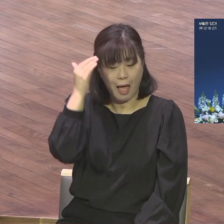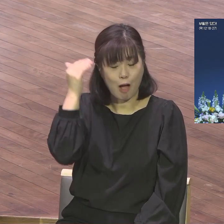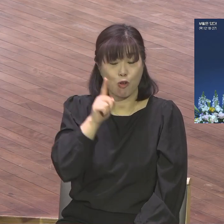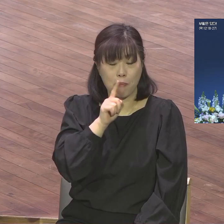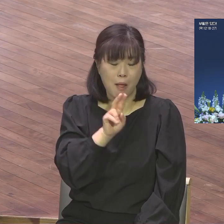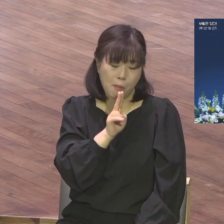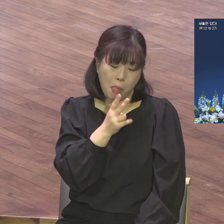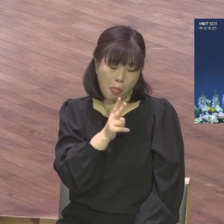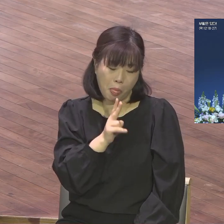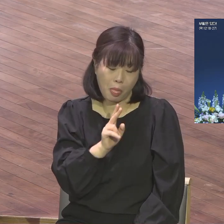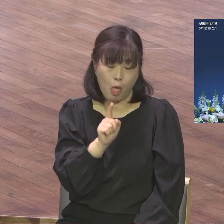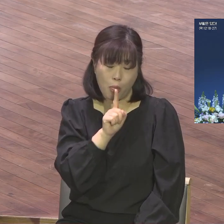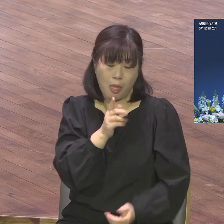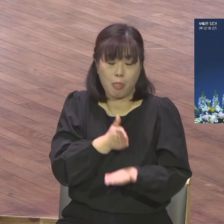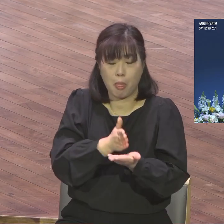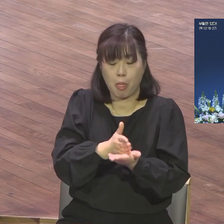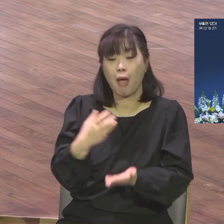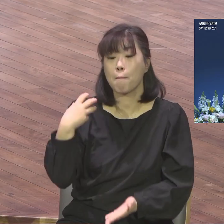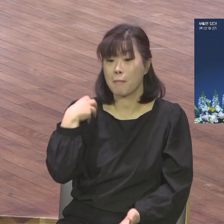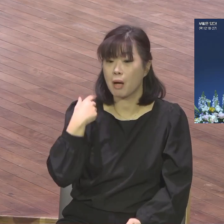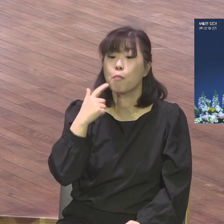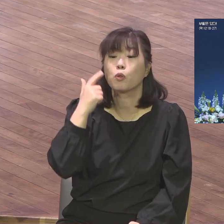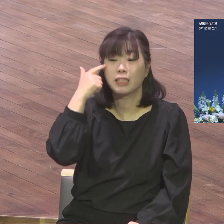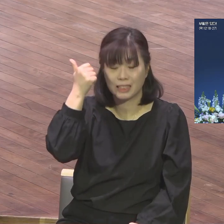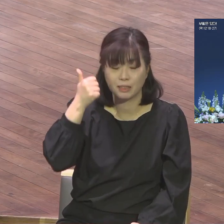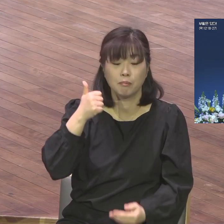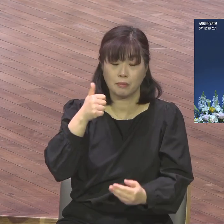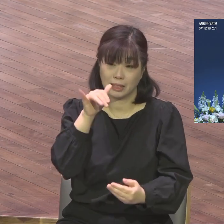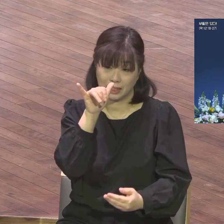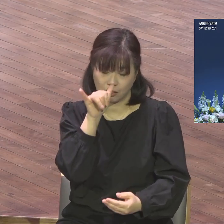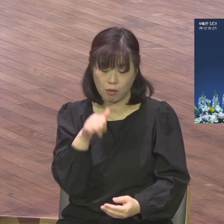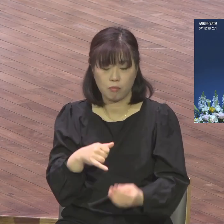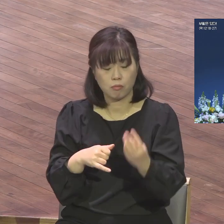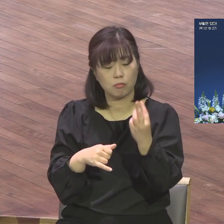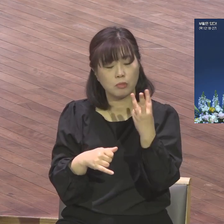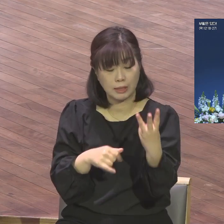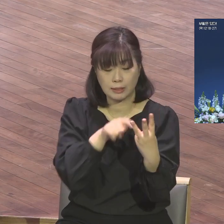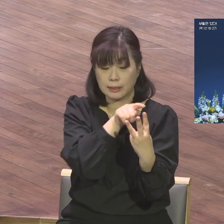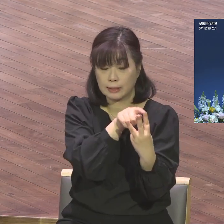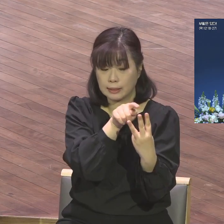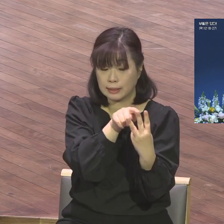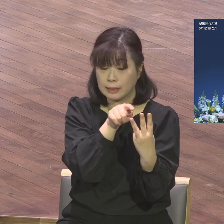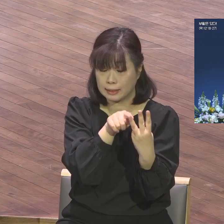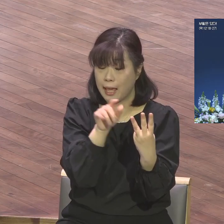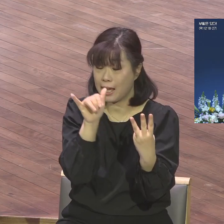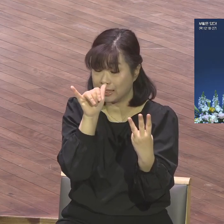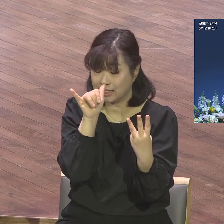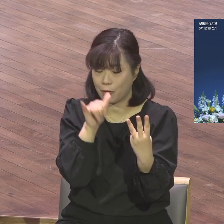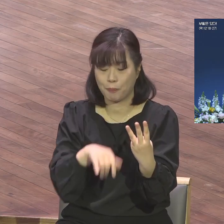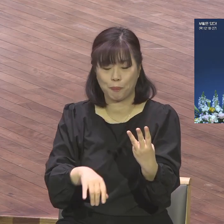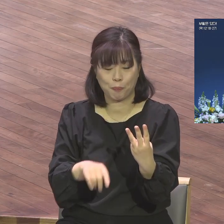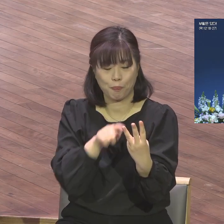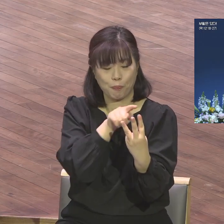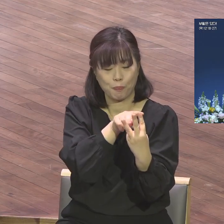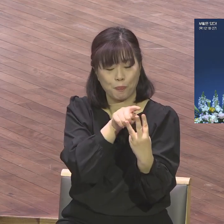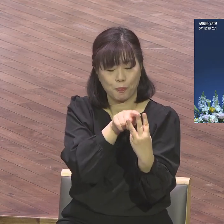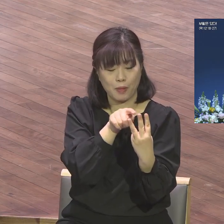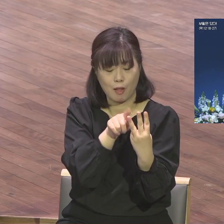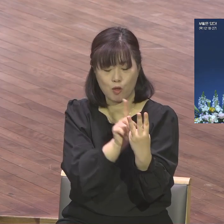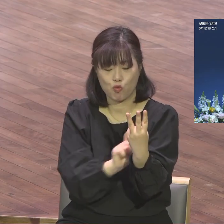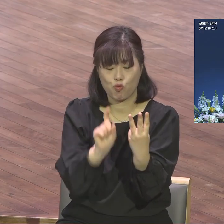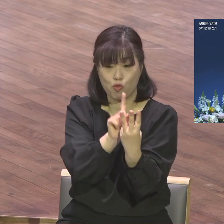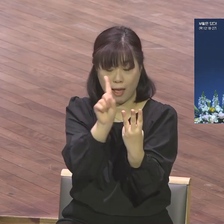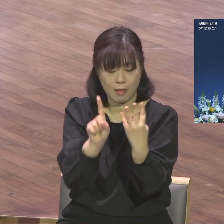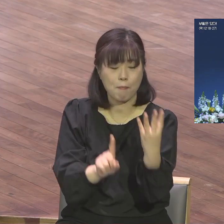분의 목사님 포함해서 암자도 목사 외에 네 명은 협력으로 그래서 파송